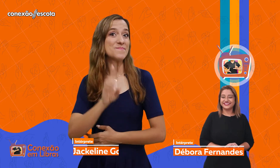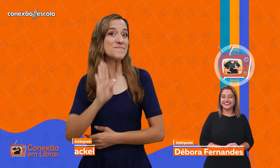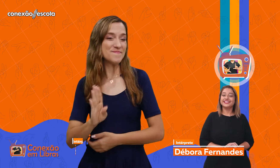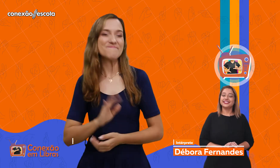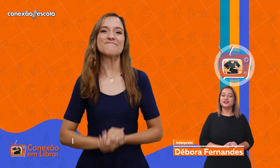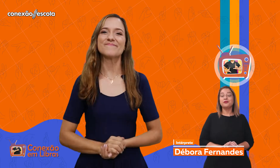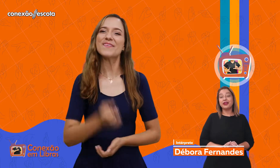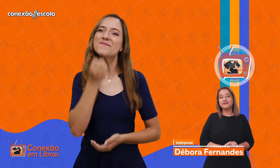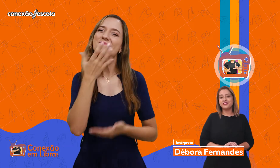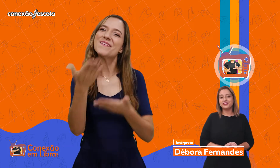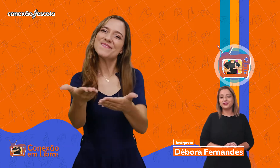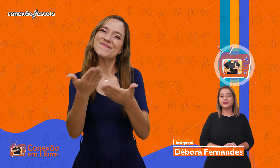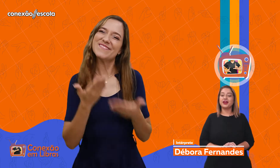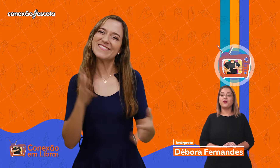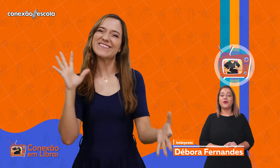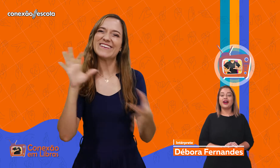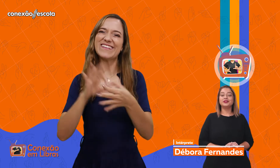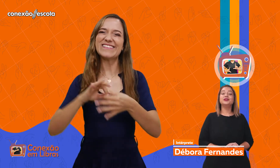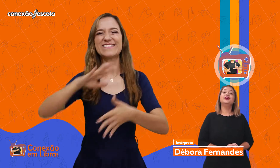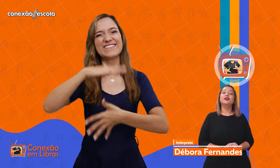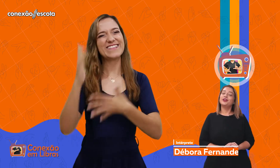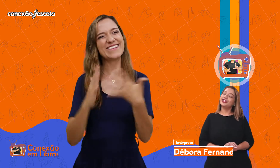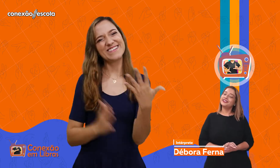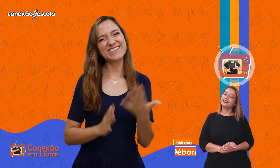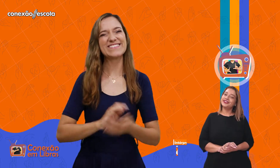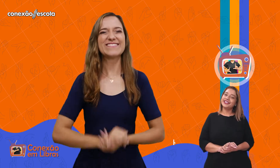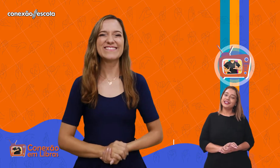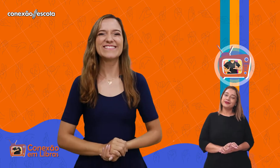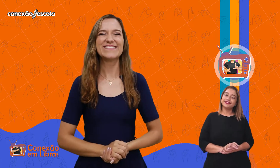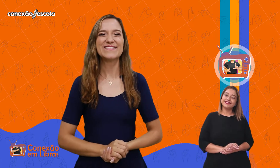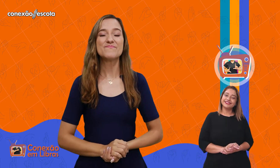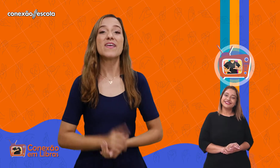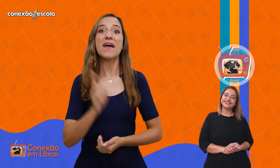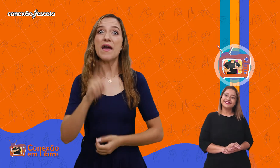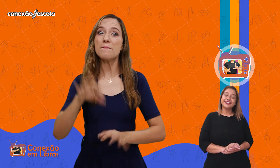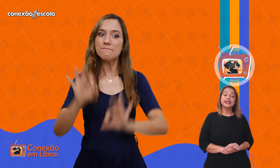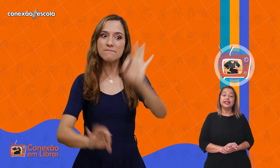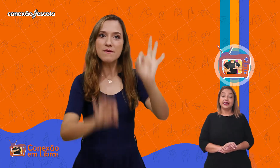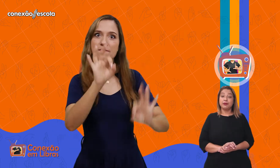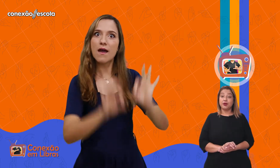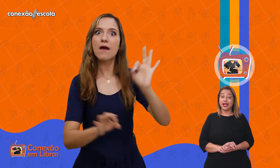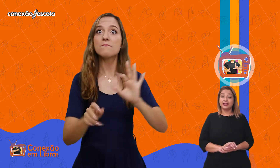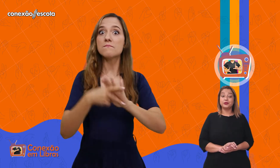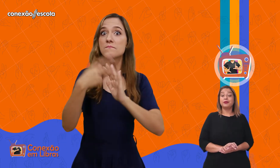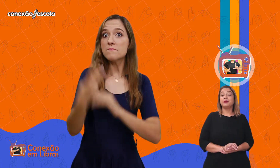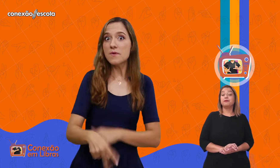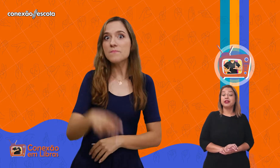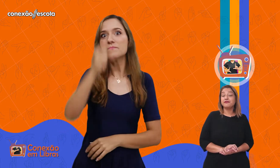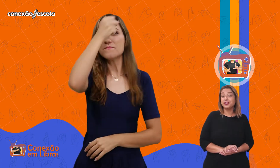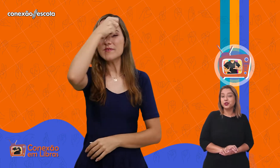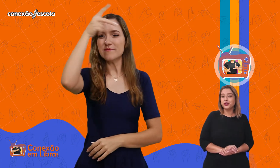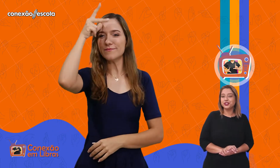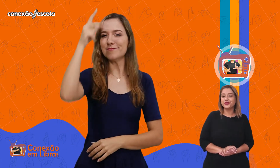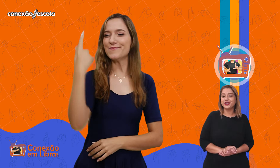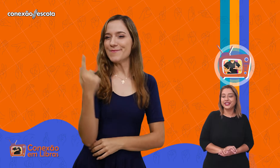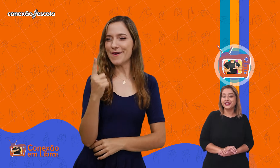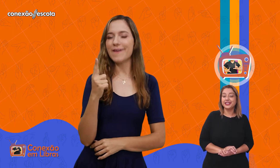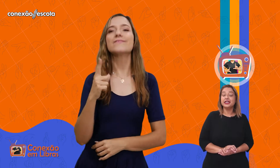Sejam bem-vindos ao quadro Conexão em Libras, elaborado pela Prefeitura de Goiânia